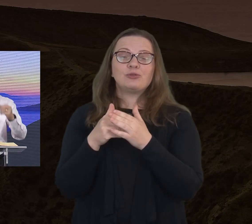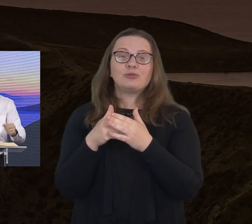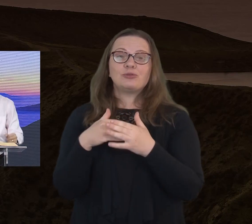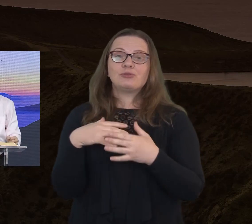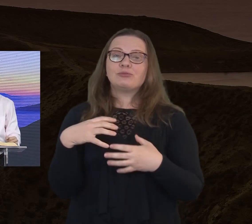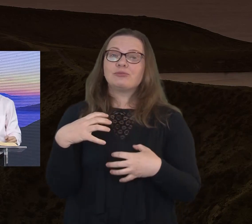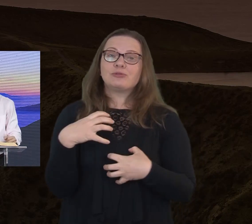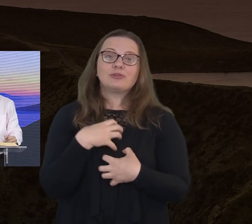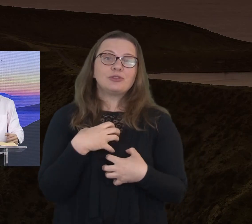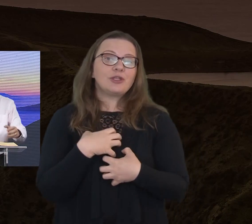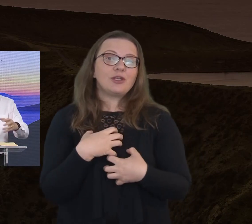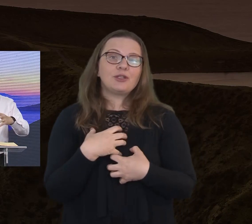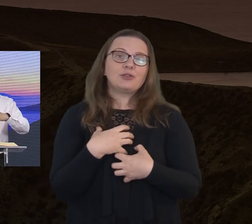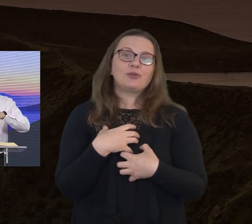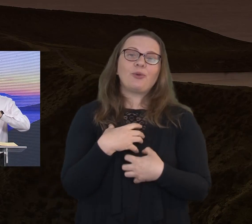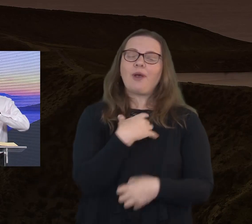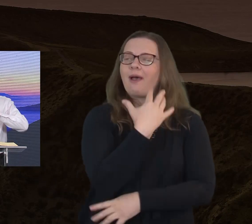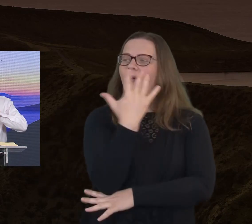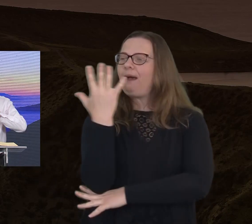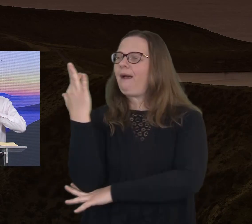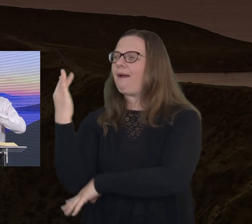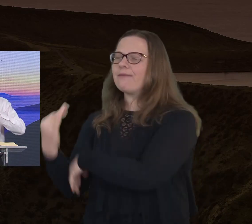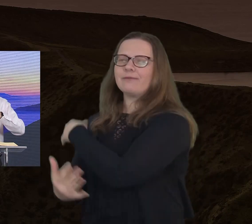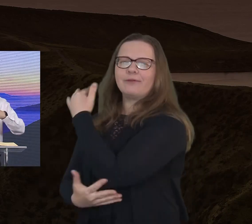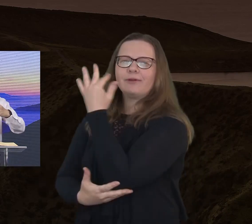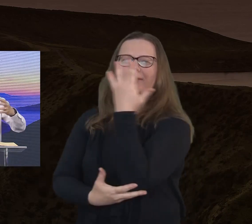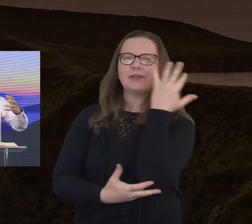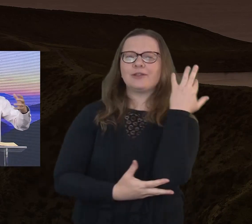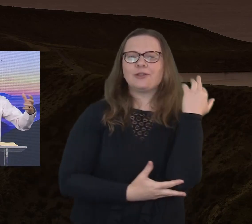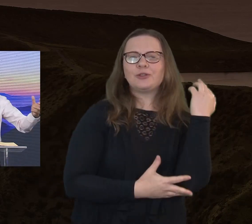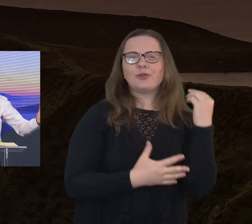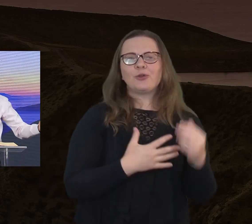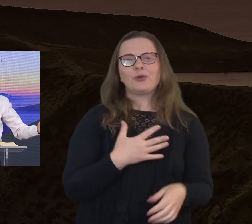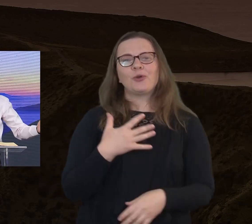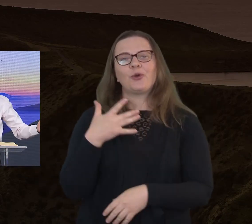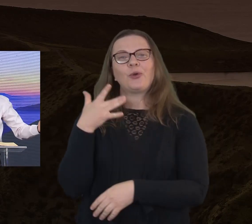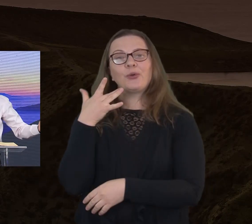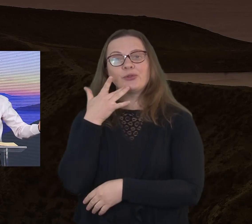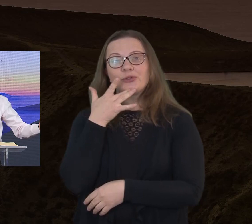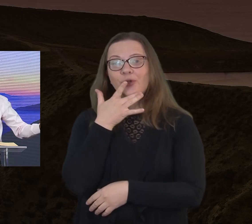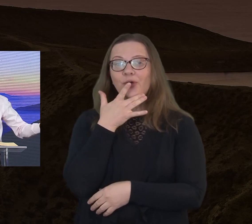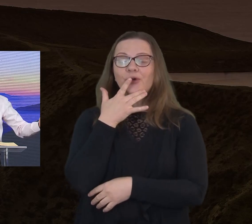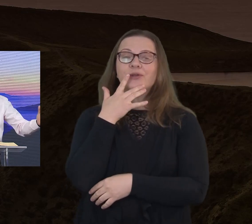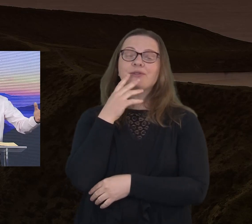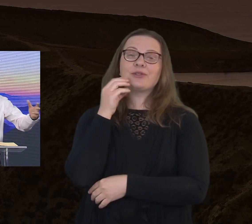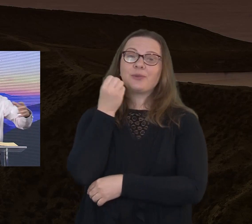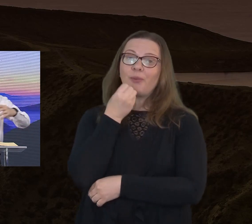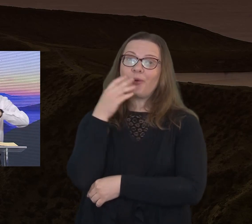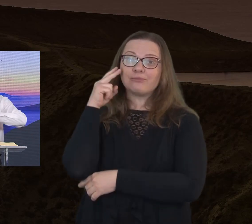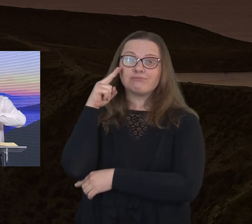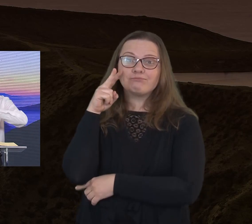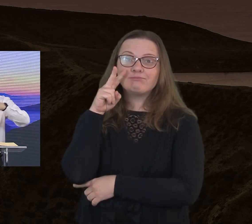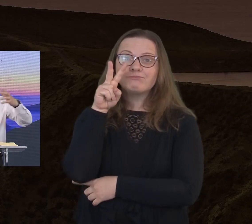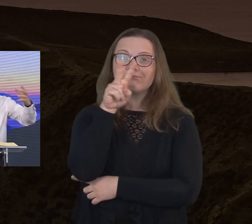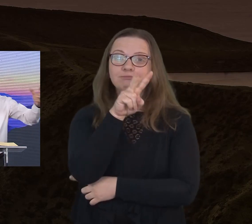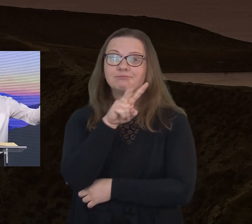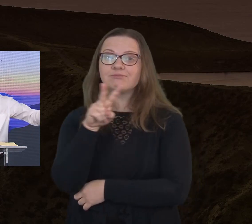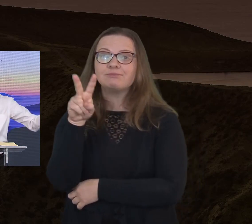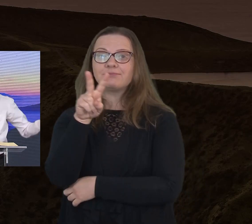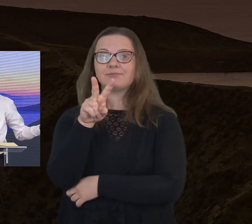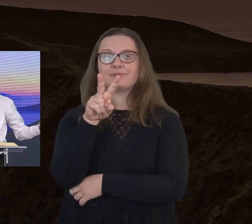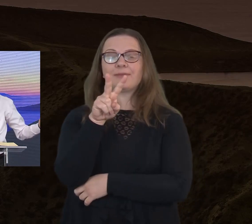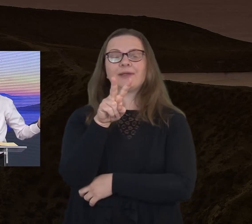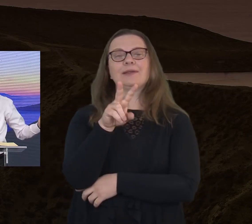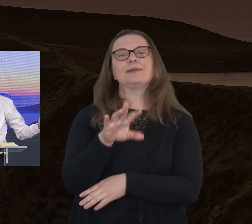sentidos, né? Deus criou árvores agradáveis à vista, a criação de Deus é maravilhosa